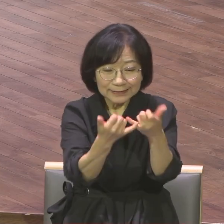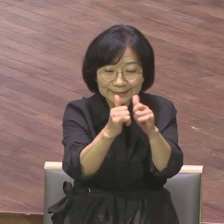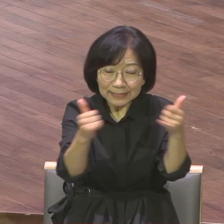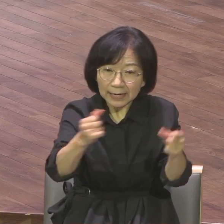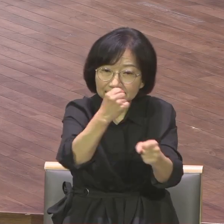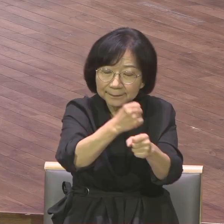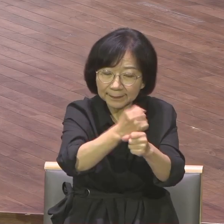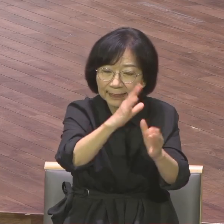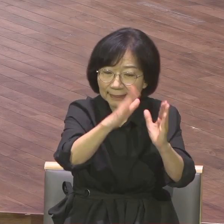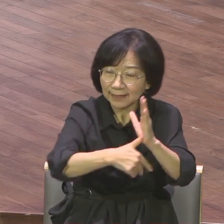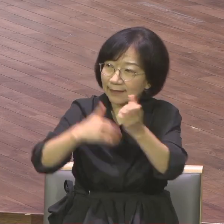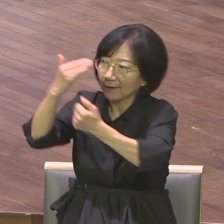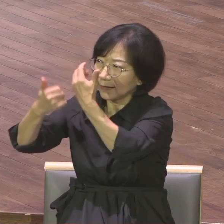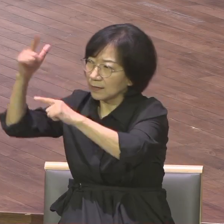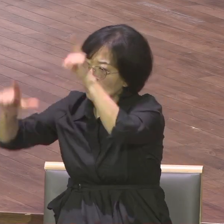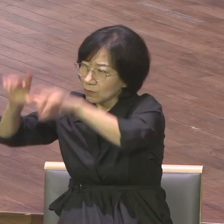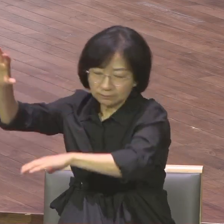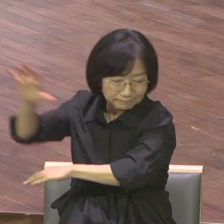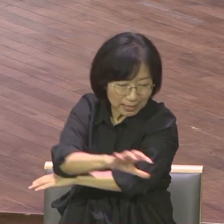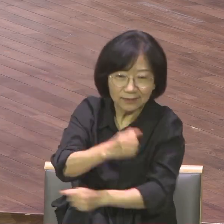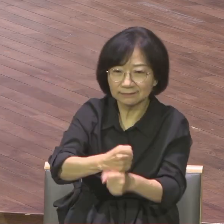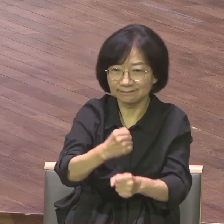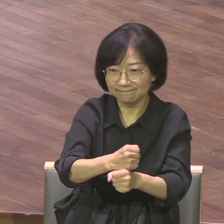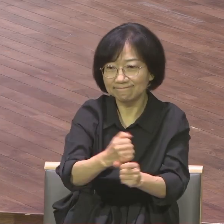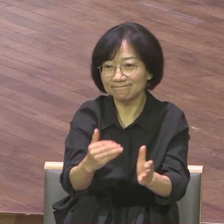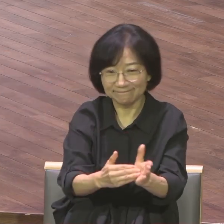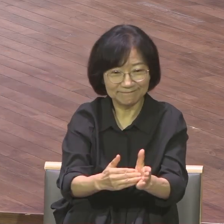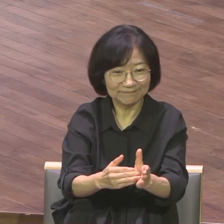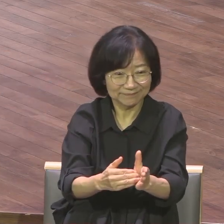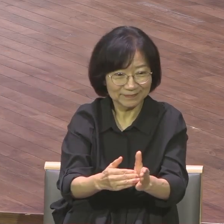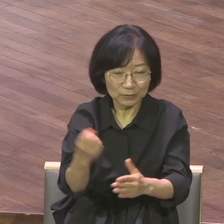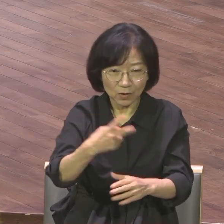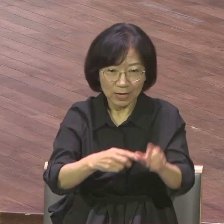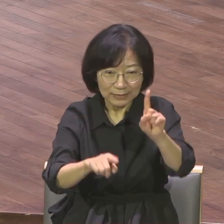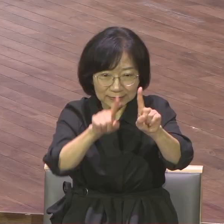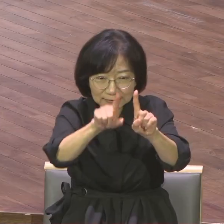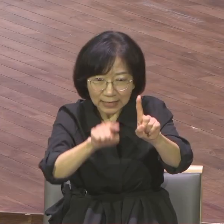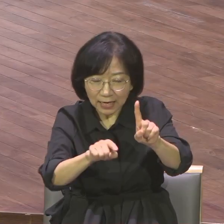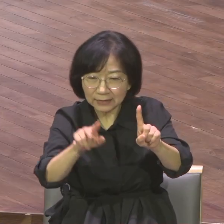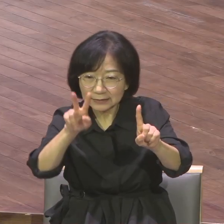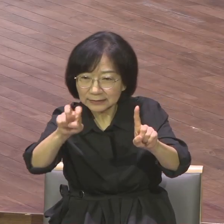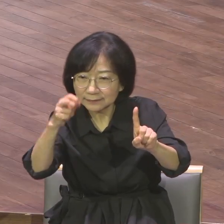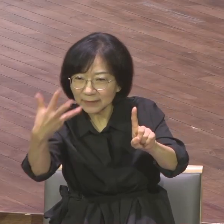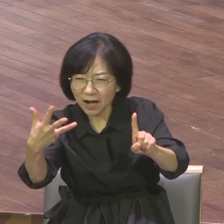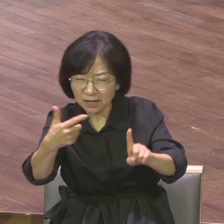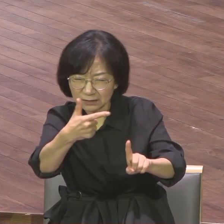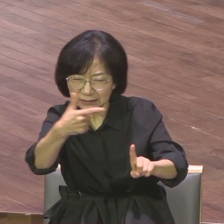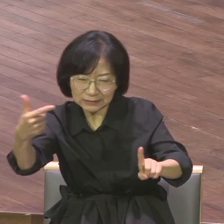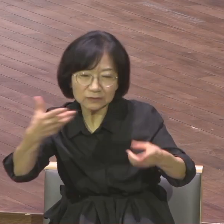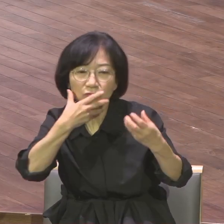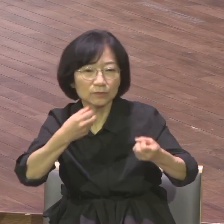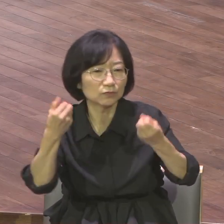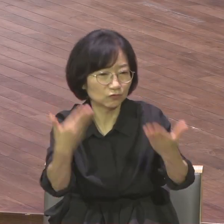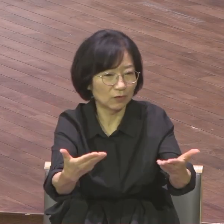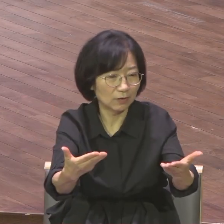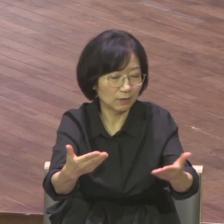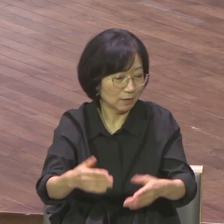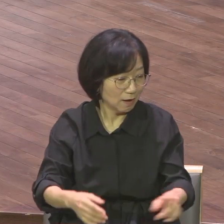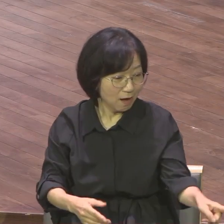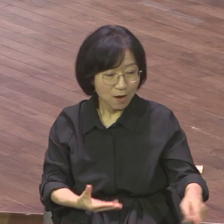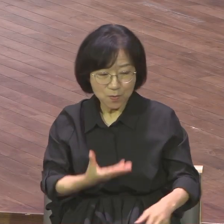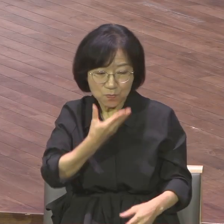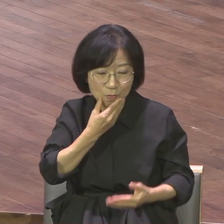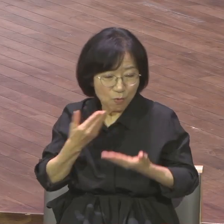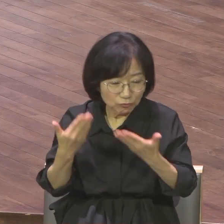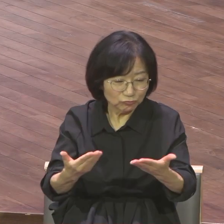당신의 형상대로 창조했잖아요. 그리고 28절에 보면 어마어마한 축복 줬잖아요. 하나님이 그들에게 복을 주시며